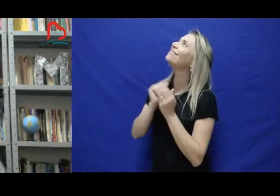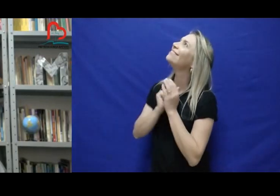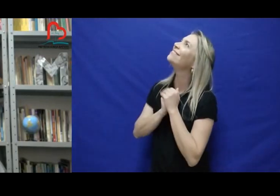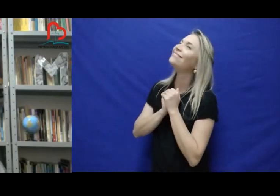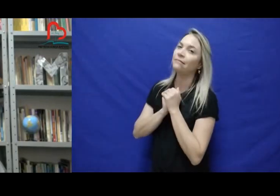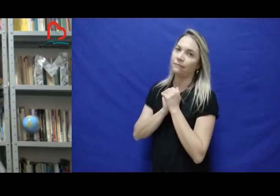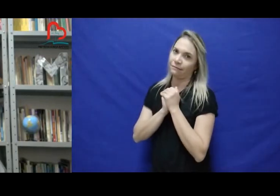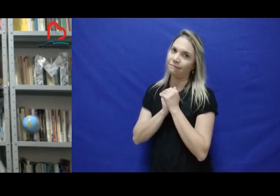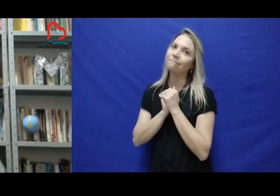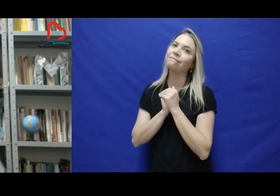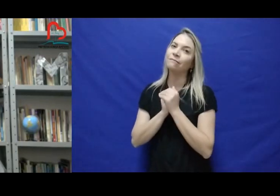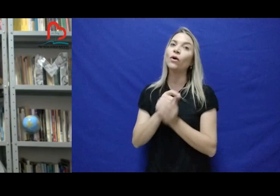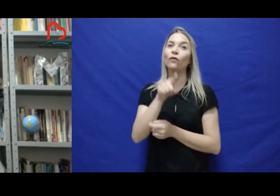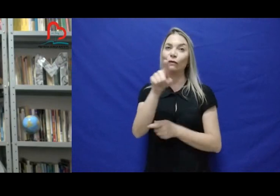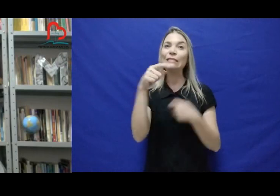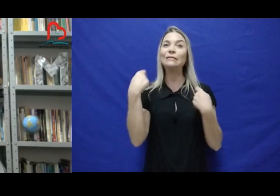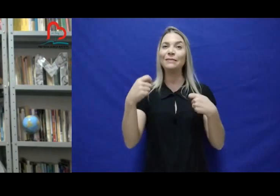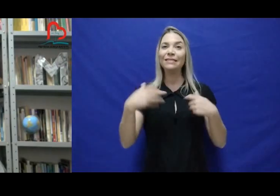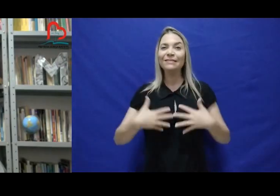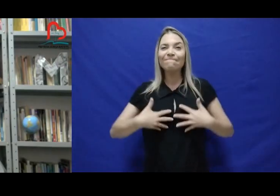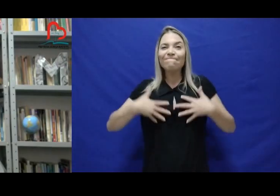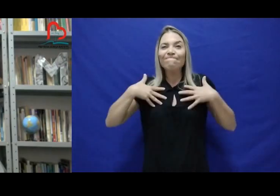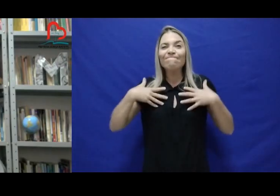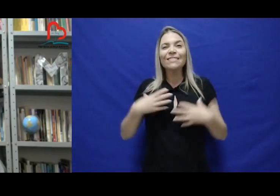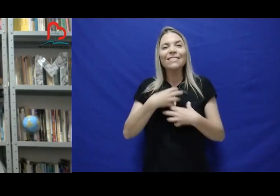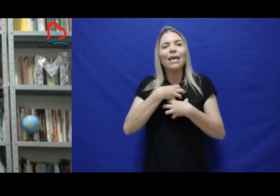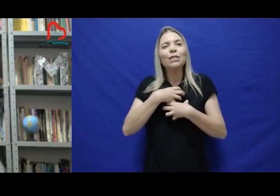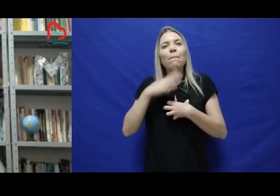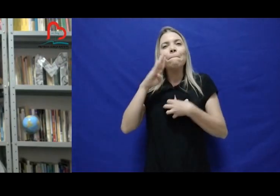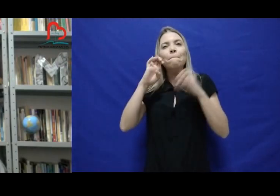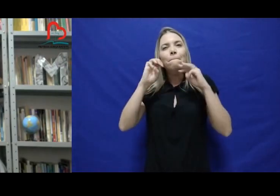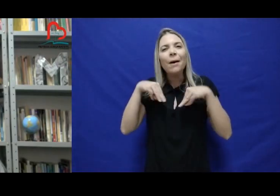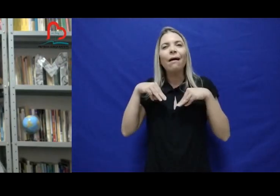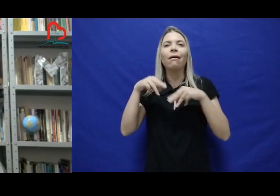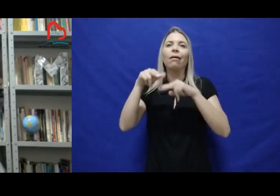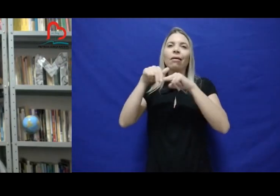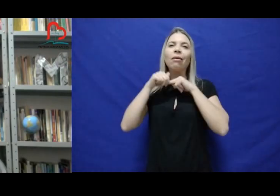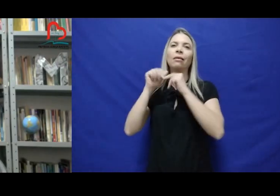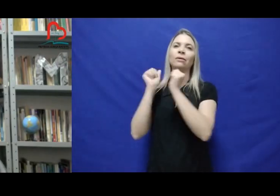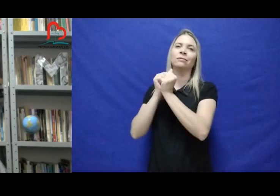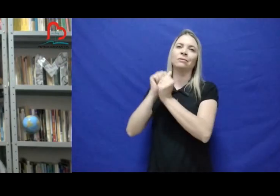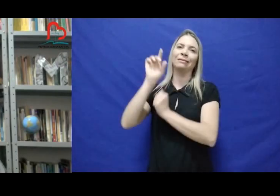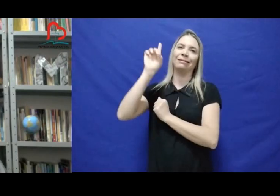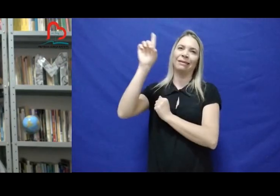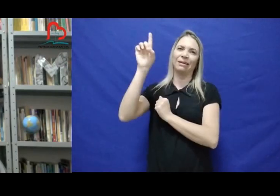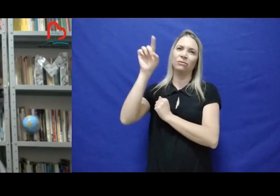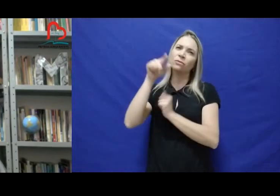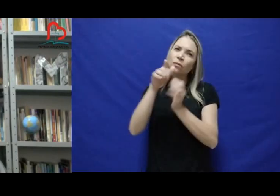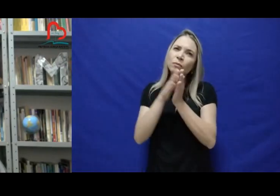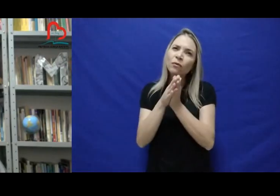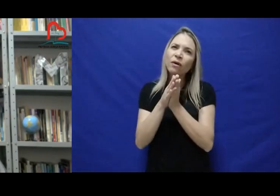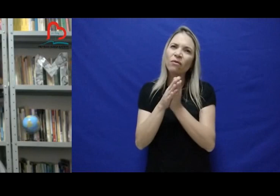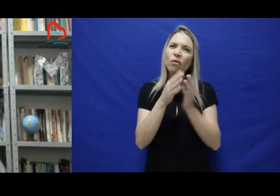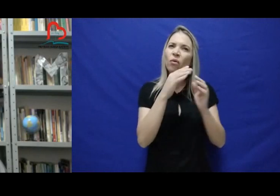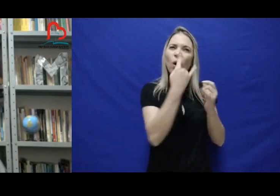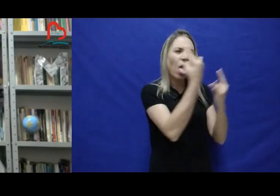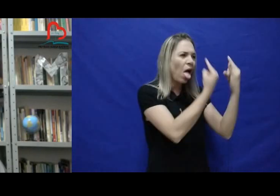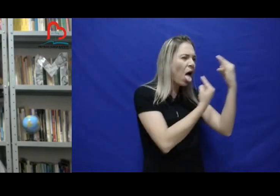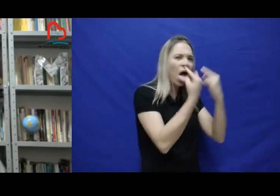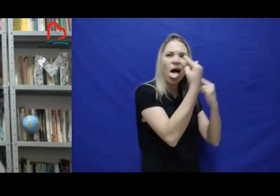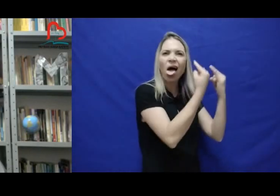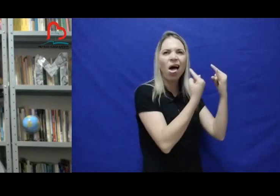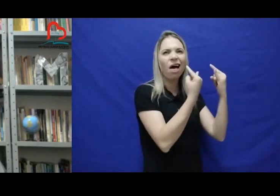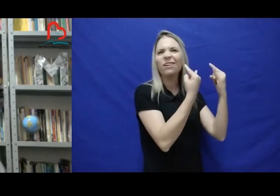minha oração é para que essa satisfação seja plena e nada ou ninguém te seduza de tal modo que